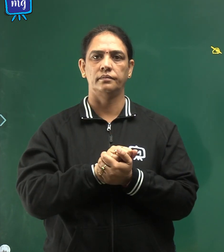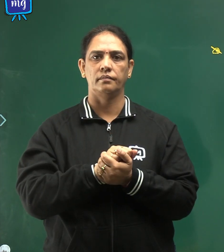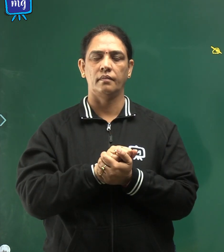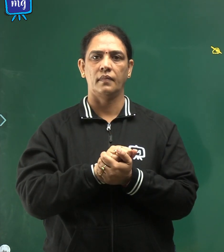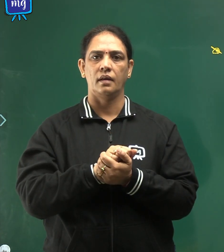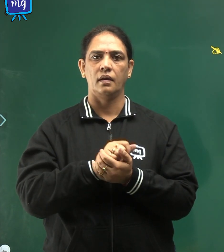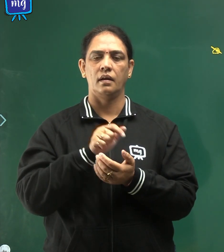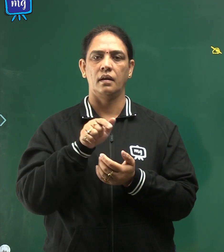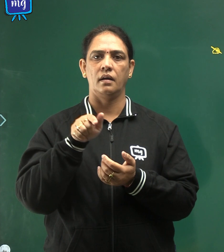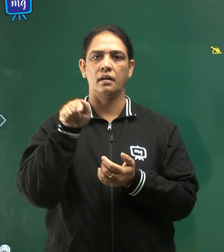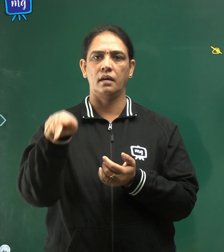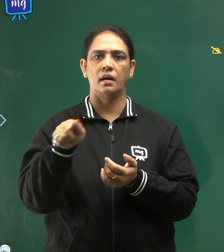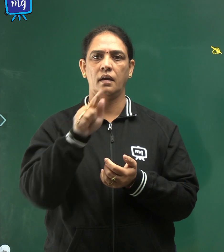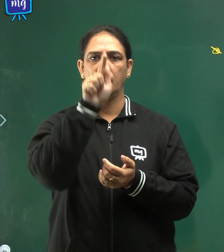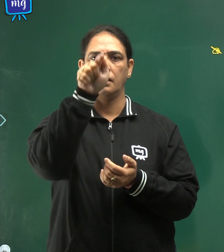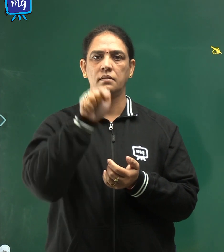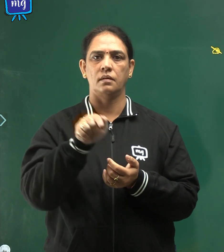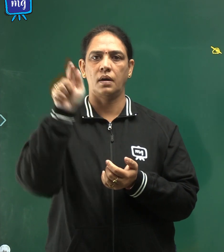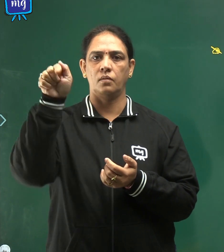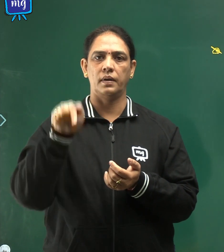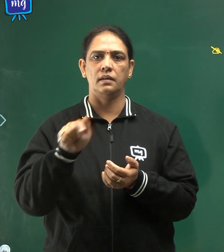के समानुपाती